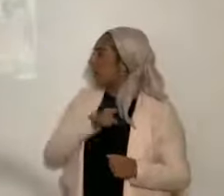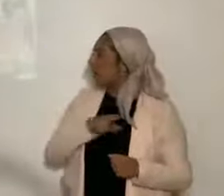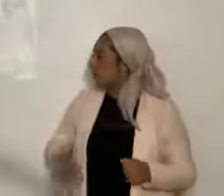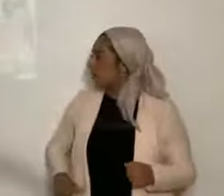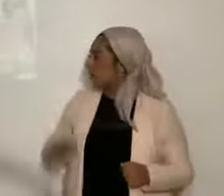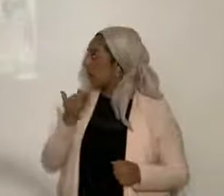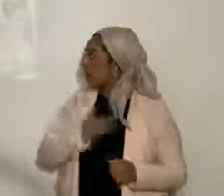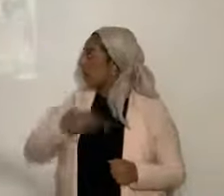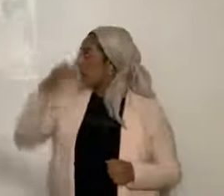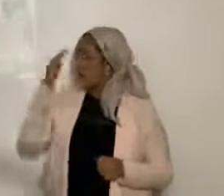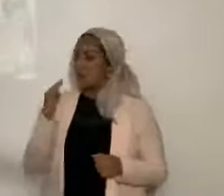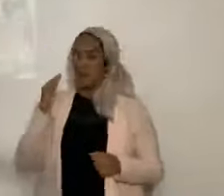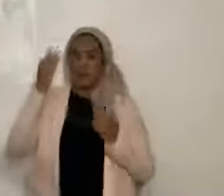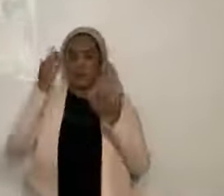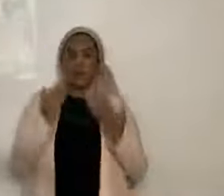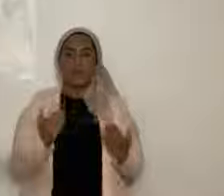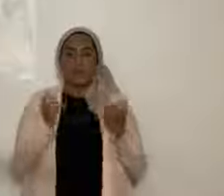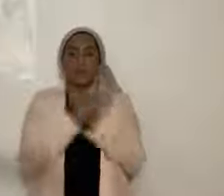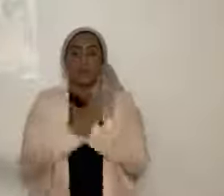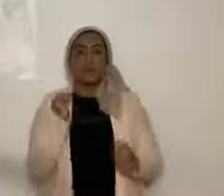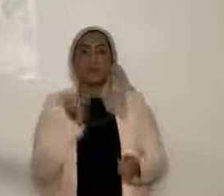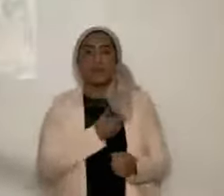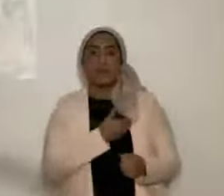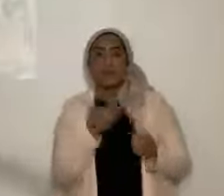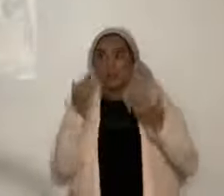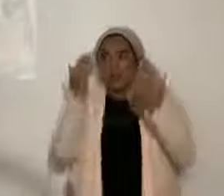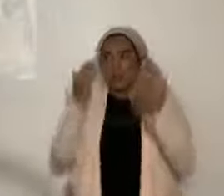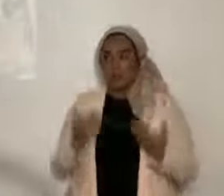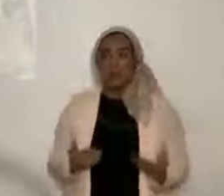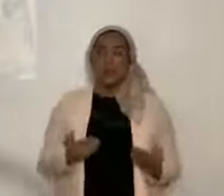nuestro Abba, el cual nos amó y nos dio